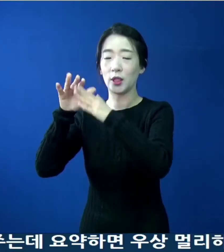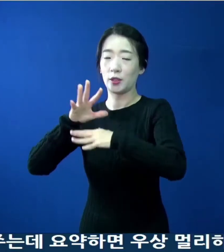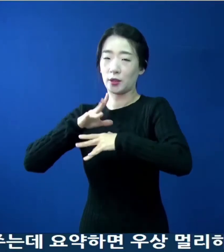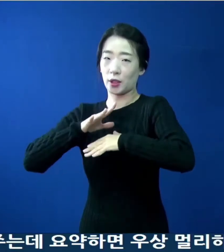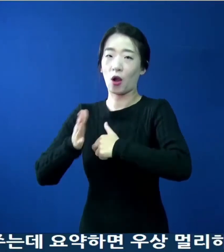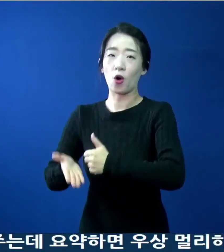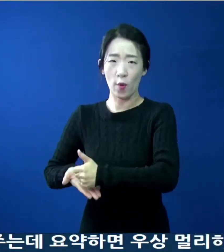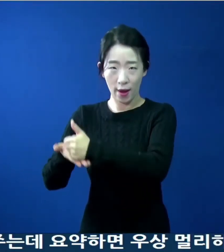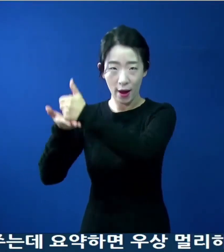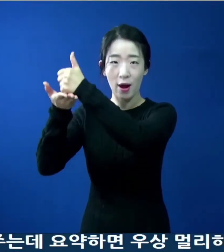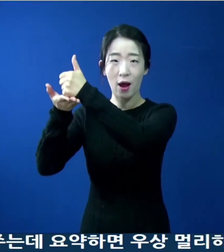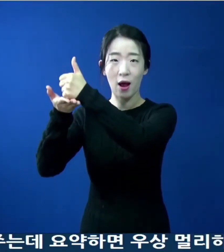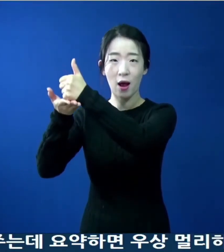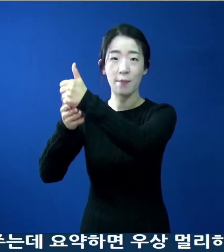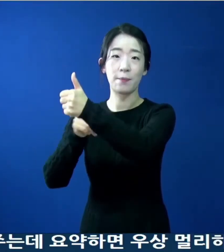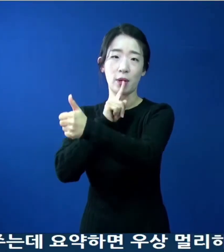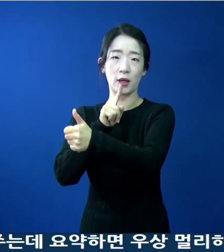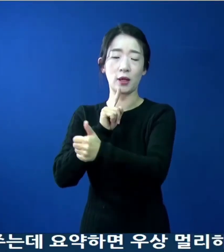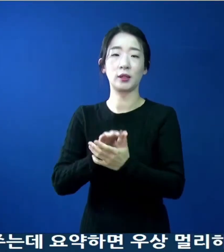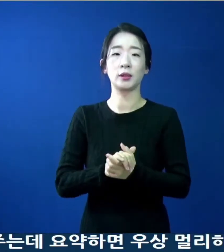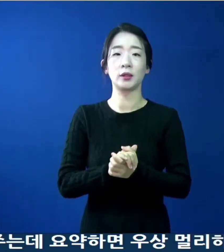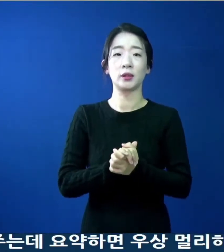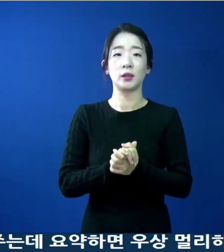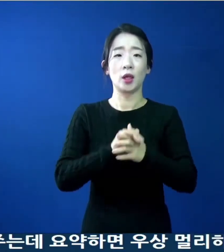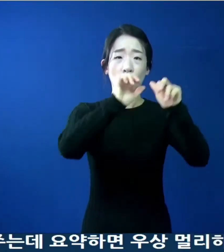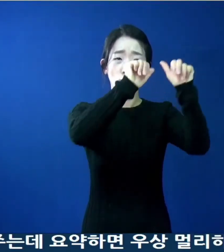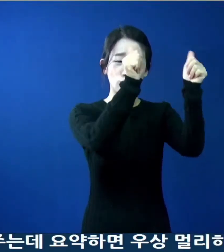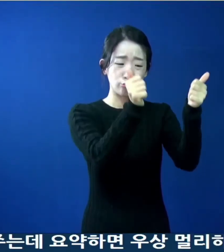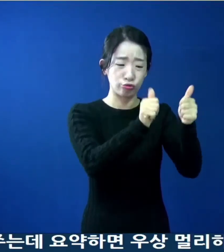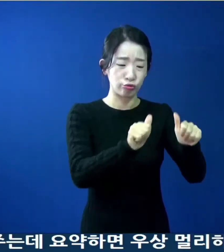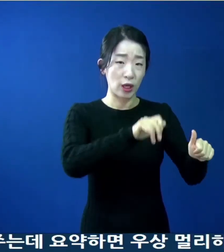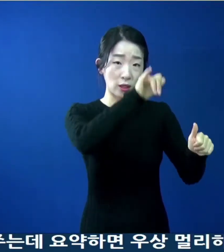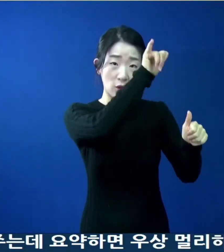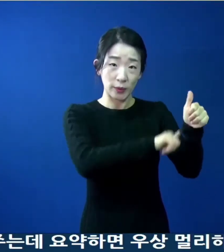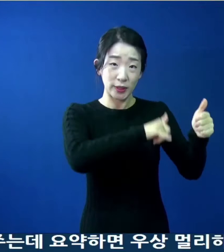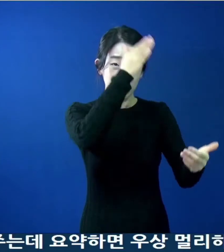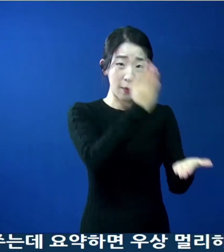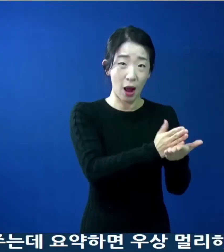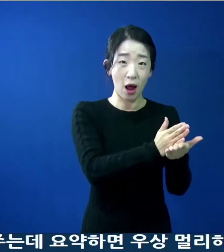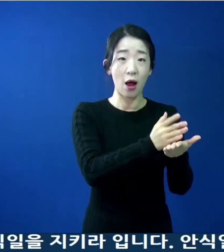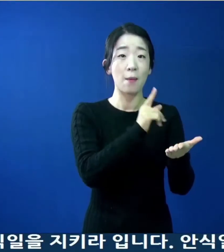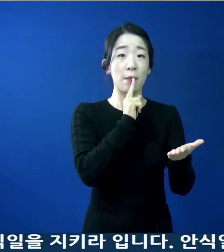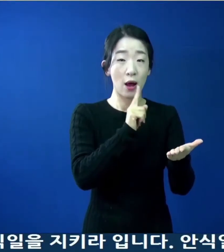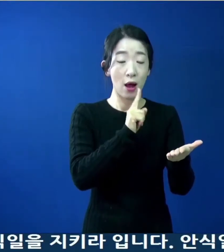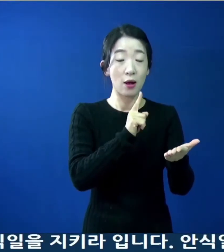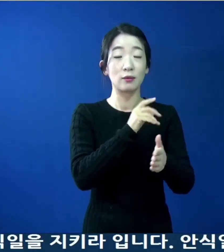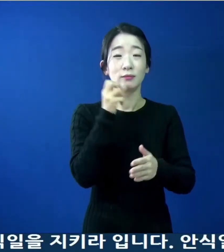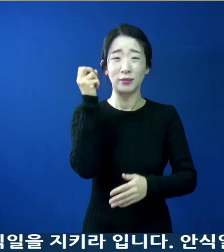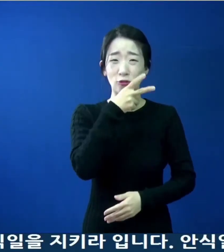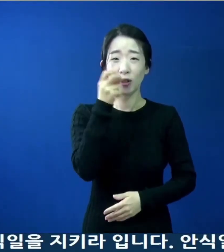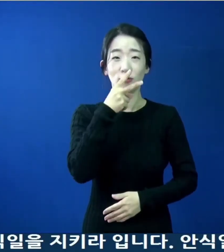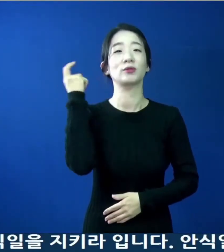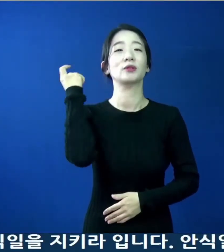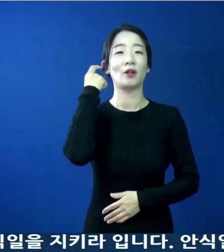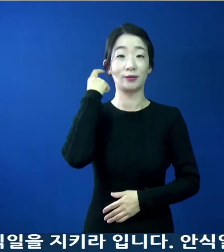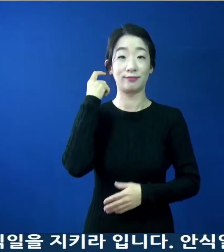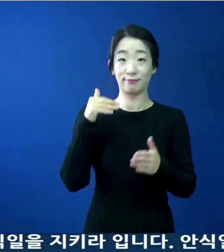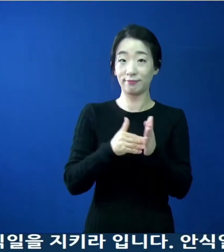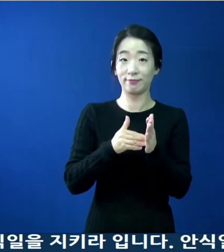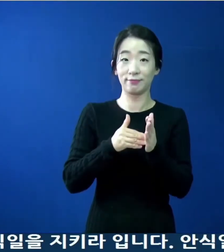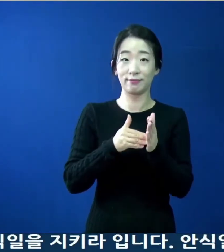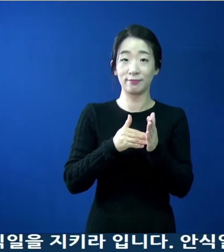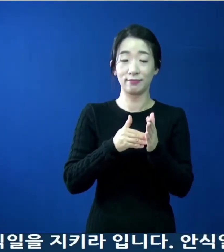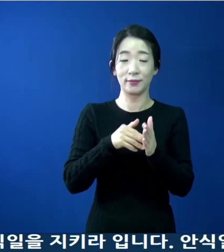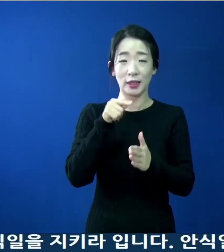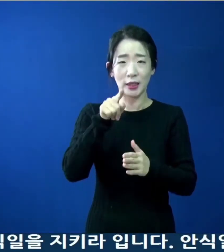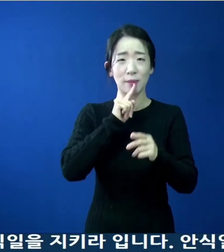의미죠. 여러분, 우상을 섬기지 말라, 이 말씀은 많이 들어온 말씀인 줄로 압니다. 이 말씀이